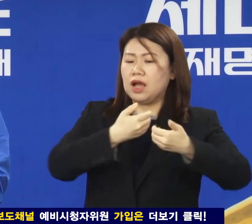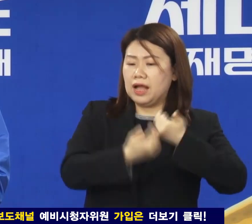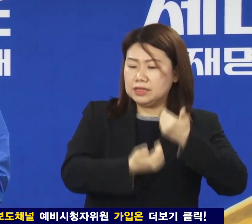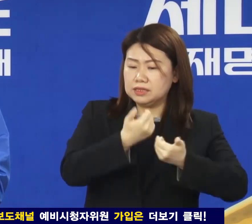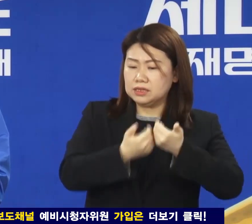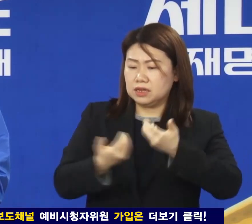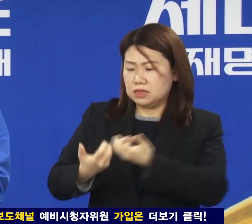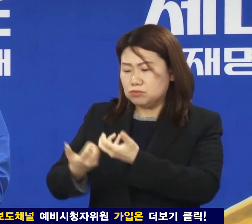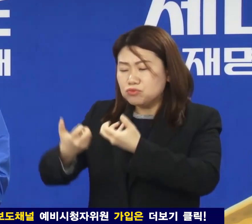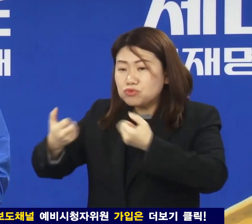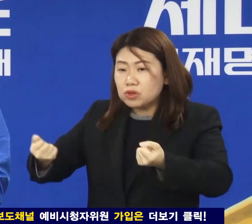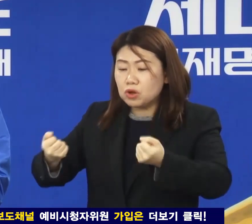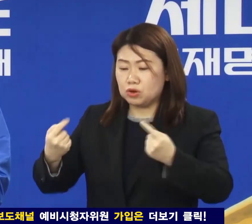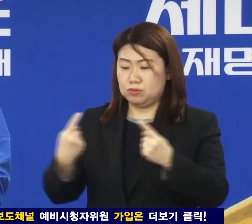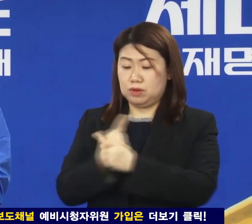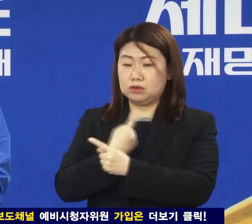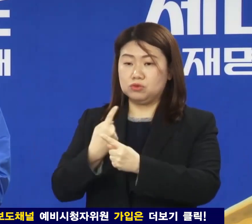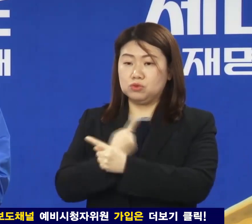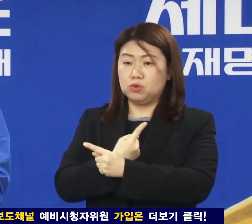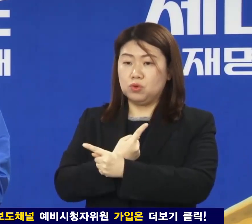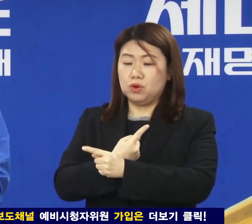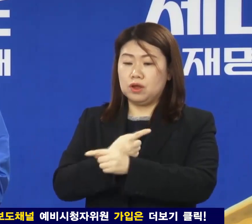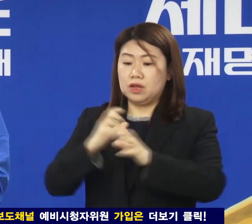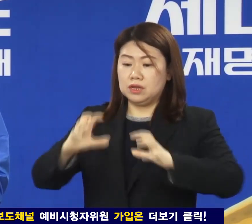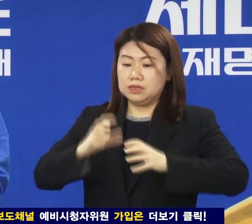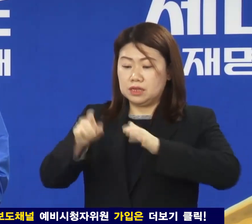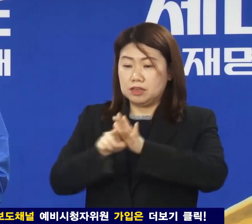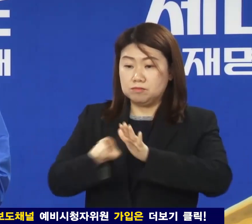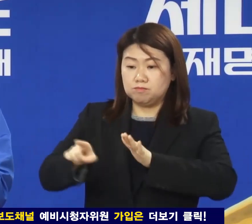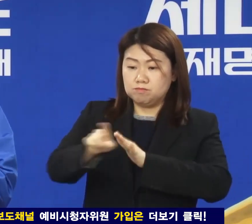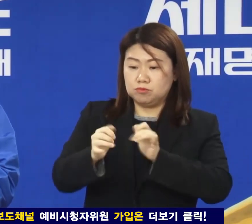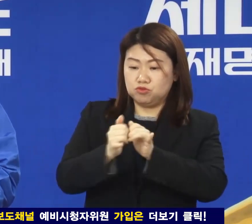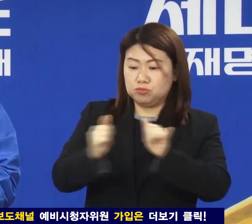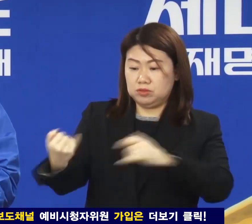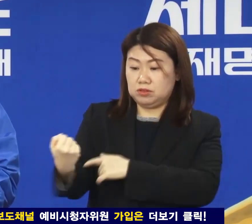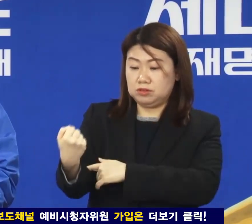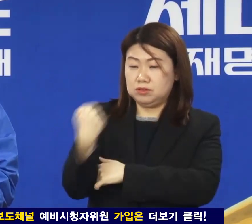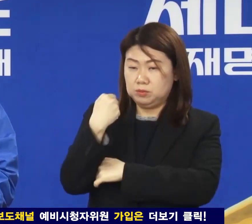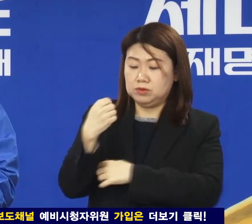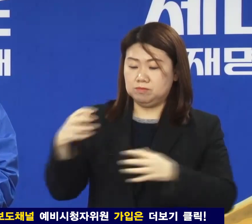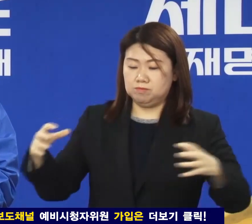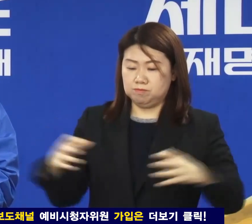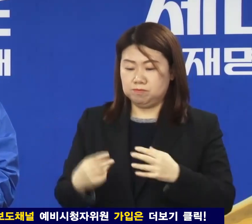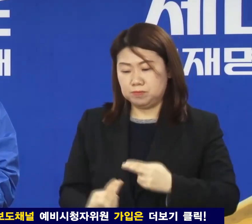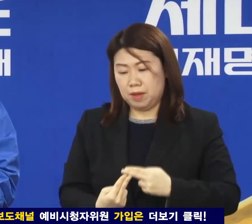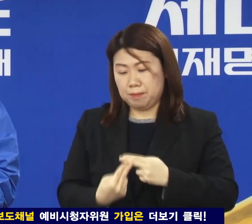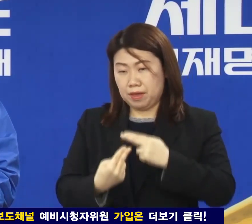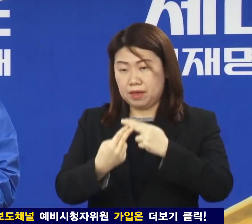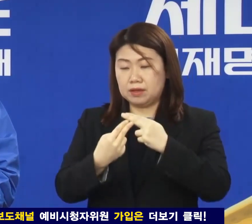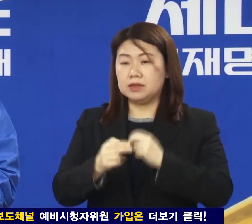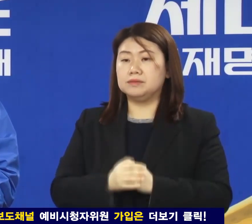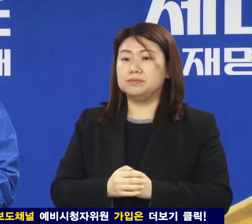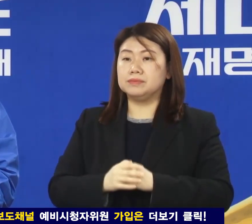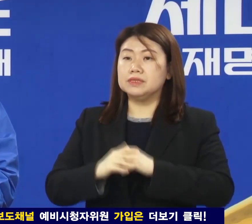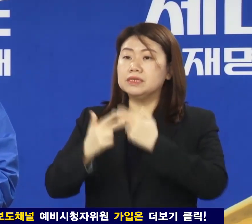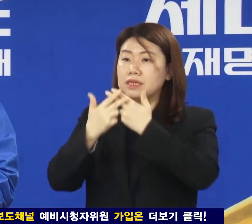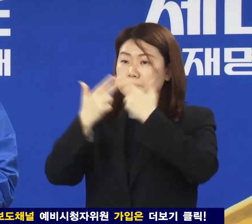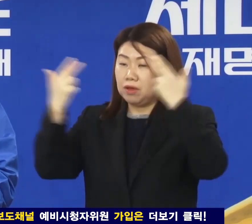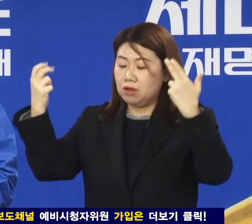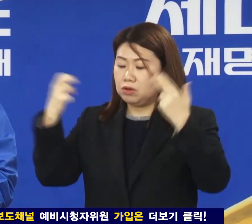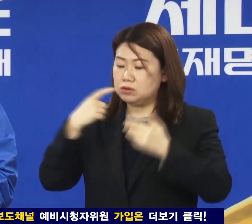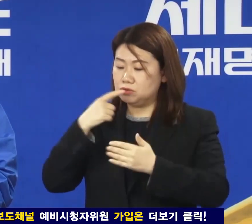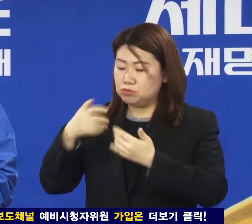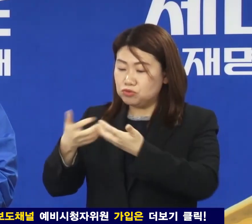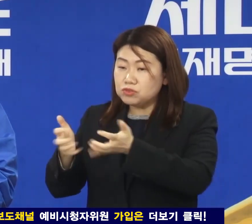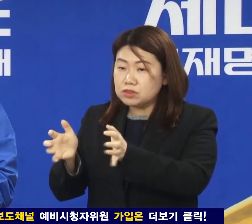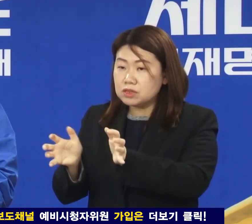치유하고 세계 선도국가로 가는 국민적 에너지를 결집해 나가겠습니다. 이재명 후보와